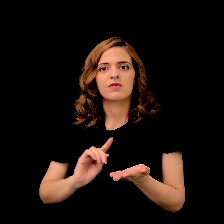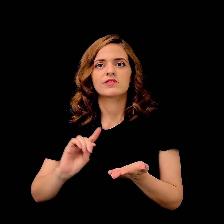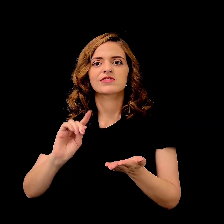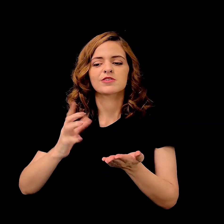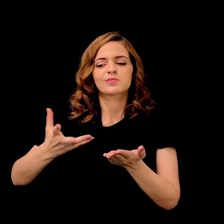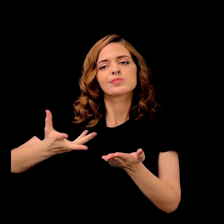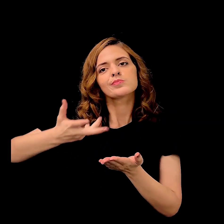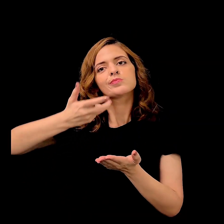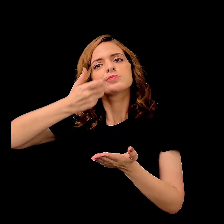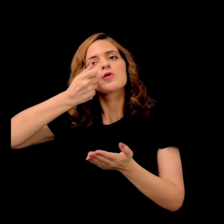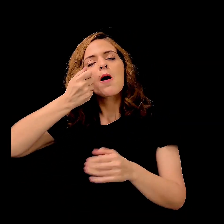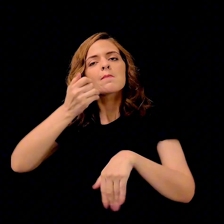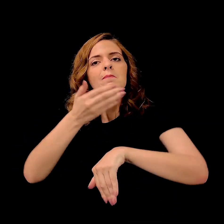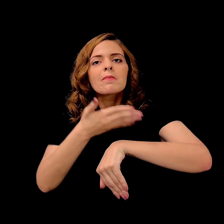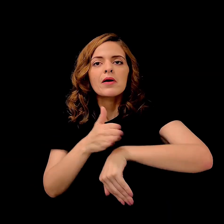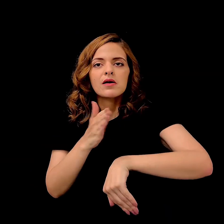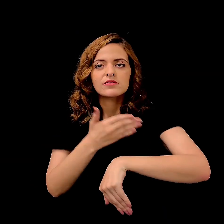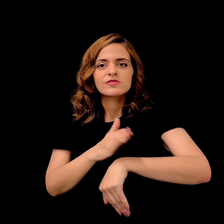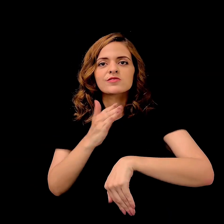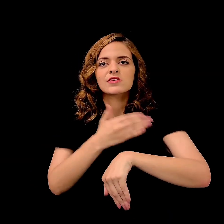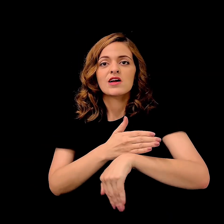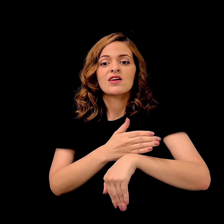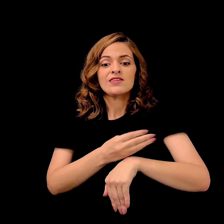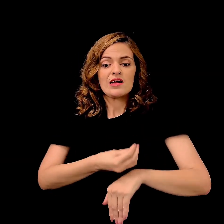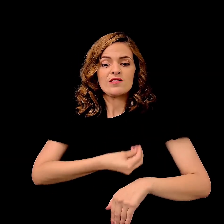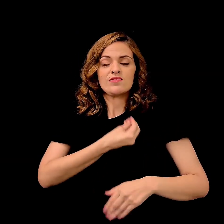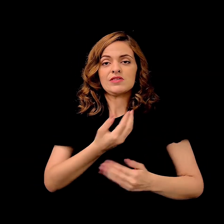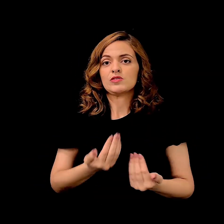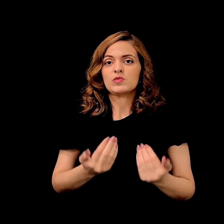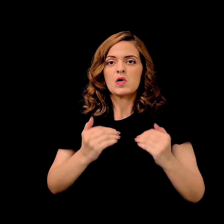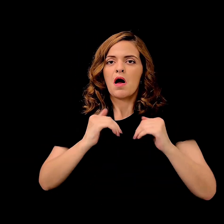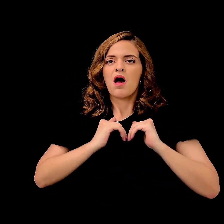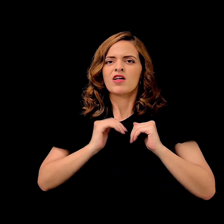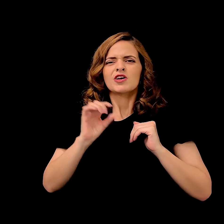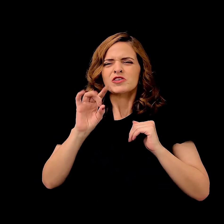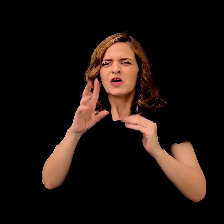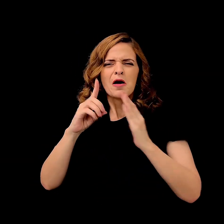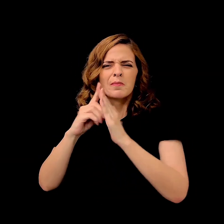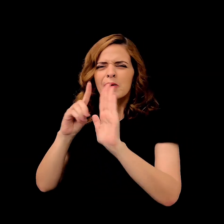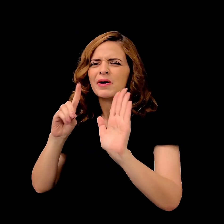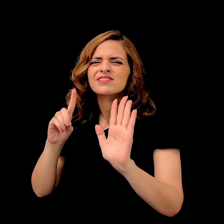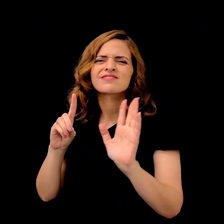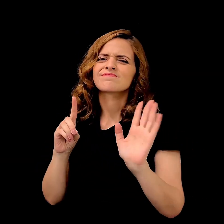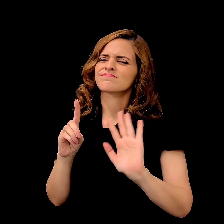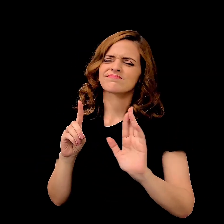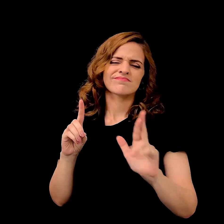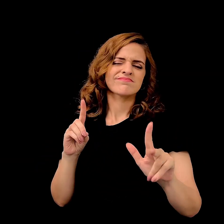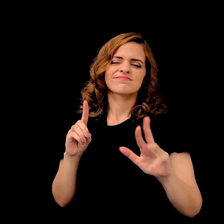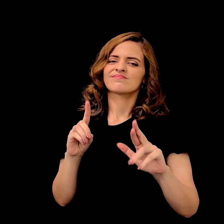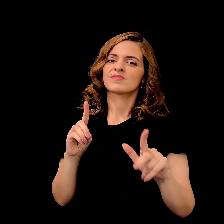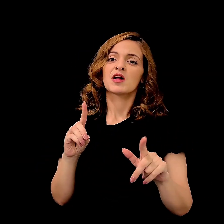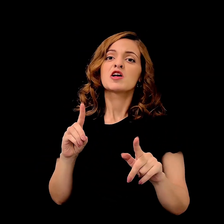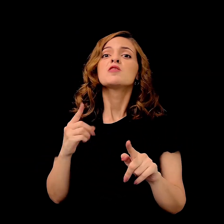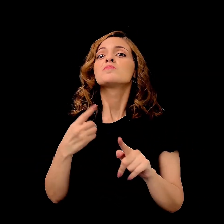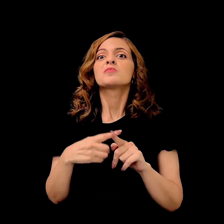Deus em nossas vidas, não apenas as promessas, porque as promessas todo mundo